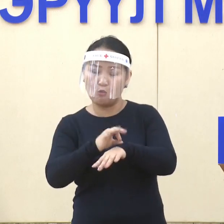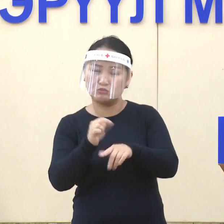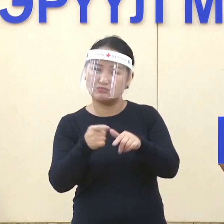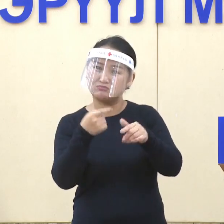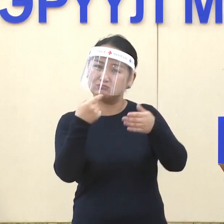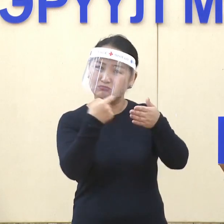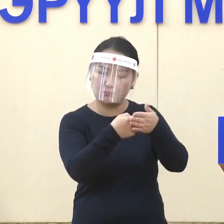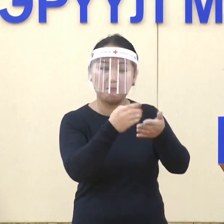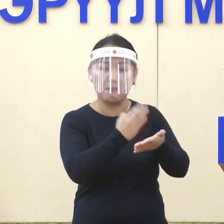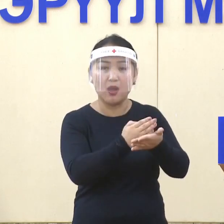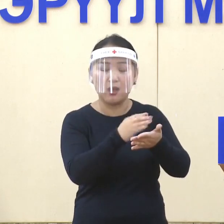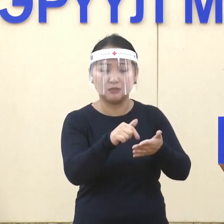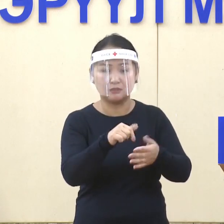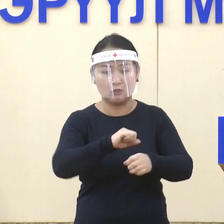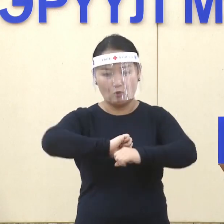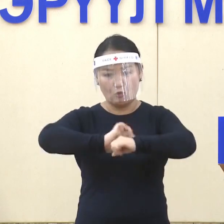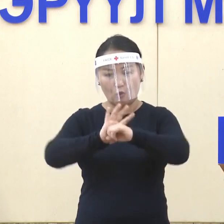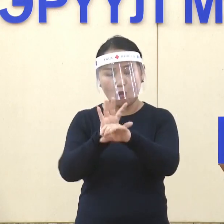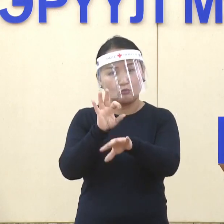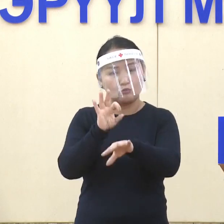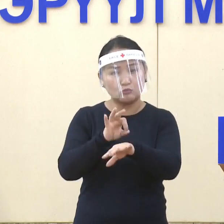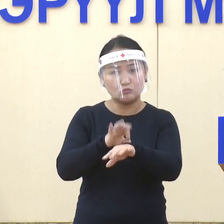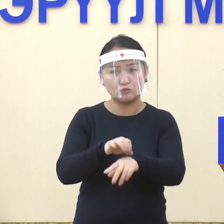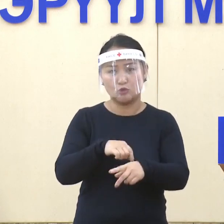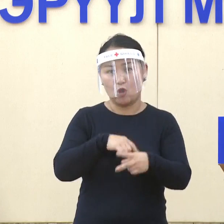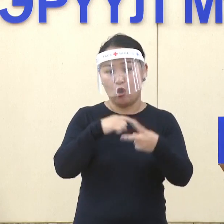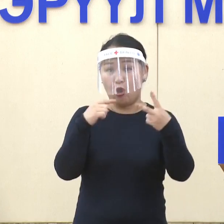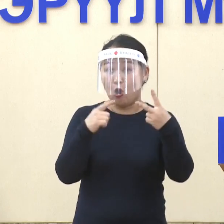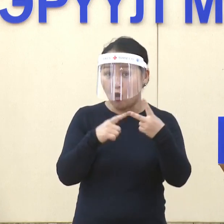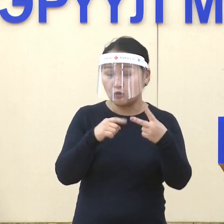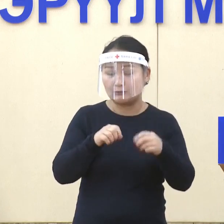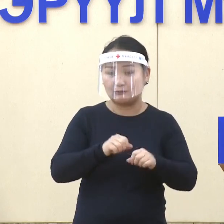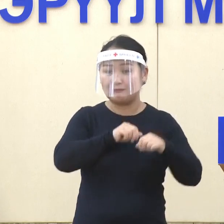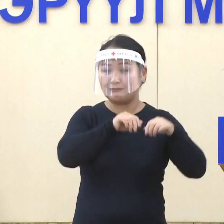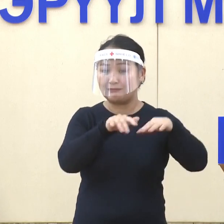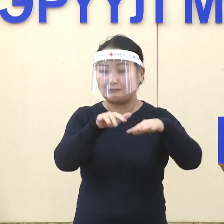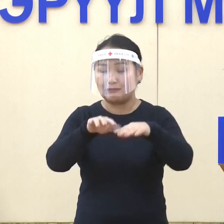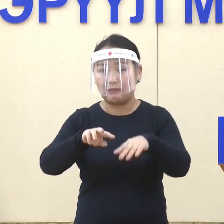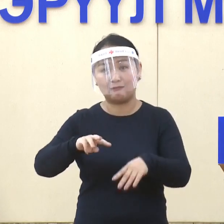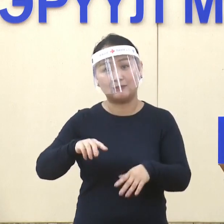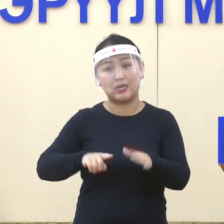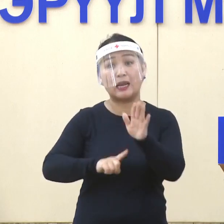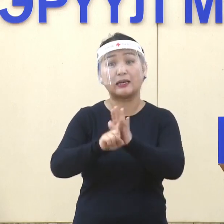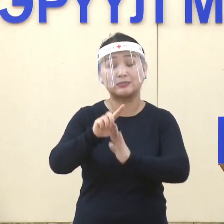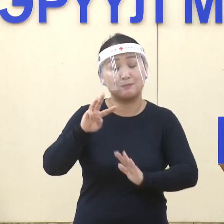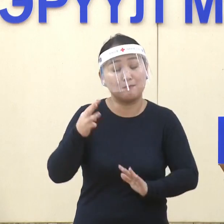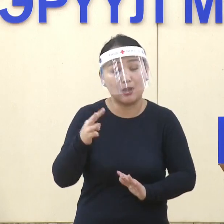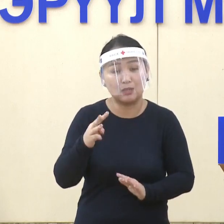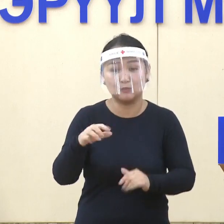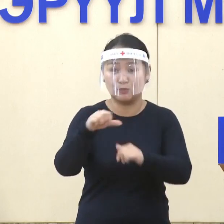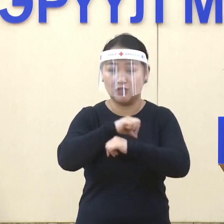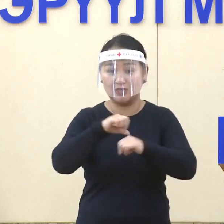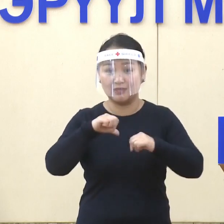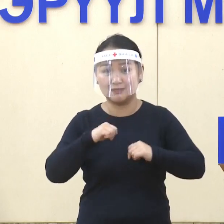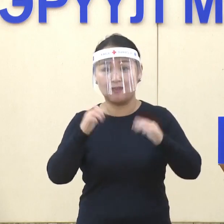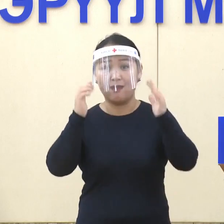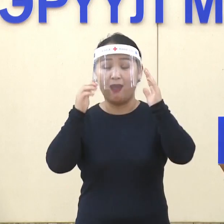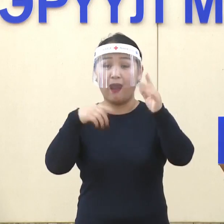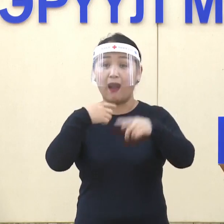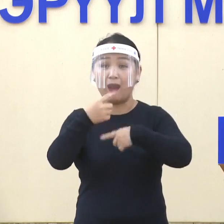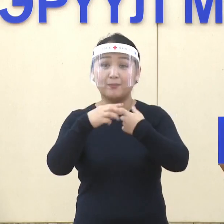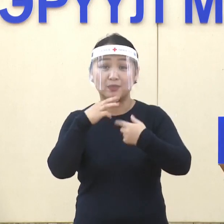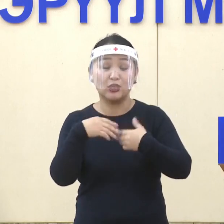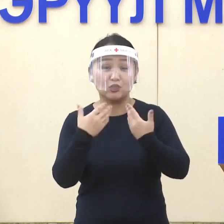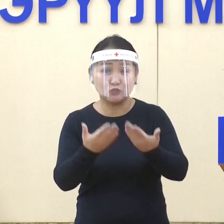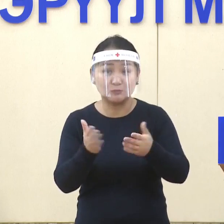магадгүй энэ коронавирус халдварын хоёр дахь давлгаа эхэлсэн байж магадгүй гэж урьдчилан ард иргэдэд анхааруулсан байна. За ингээд